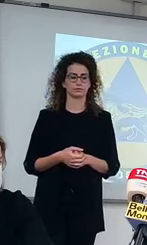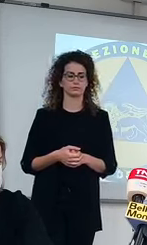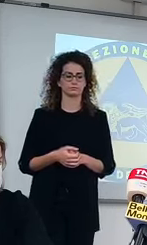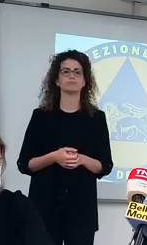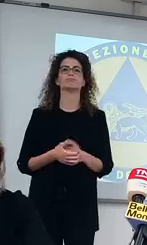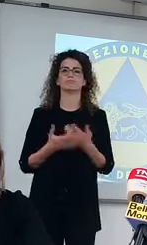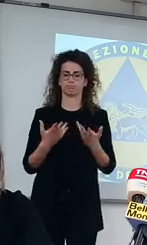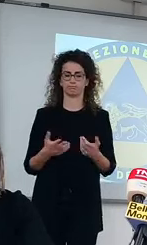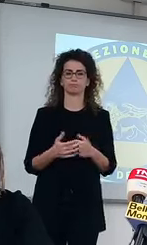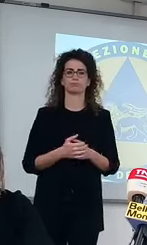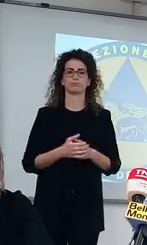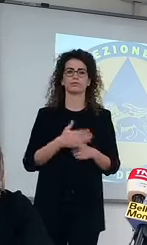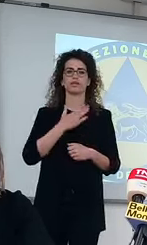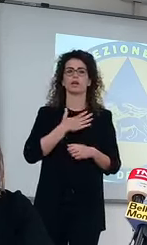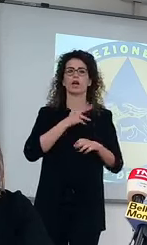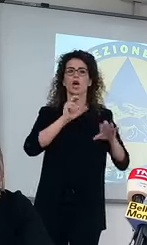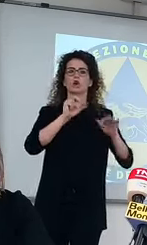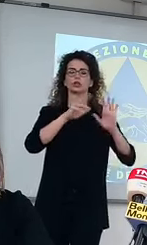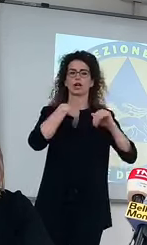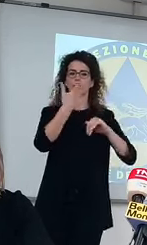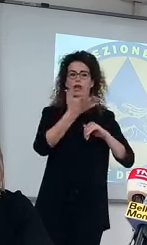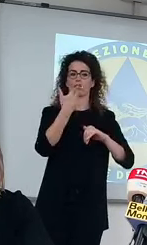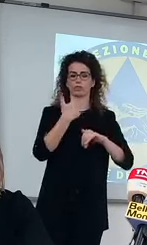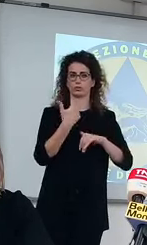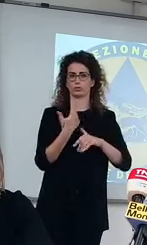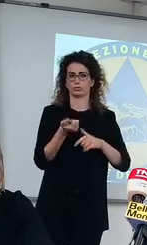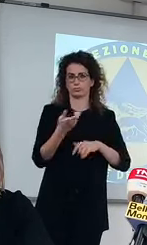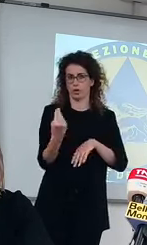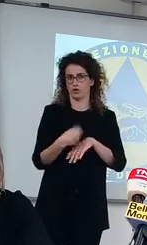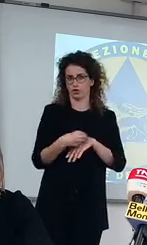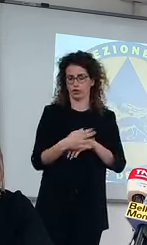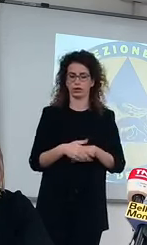Eccoci. Allora, sopra gli 80 anni volevo darvi un dato aggiornato.